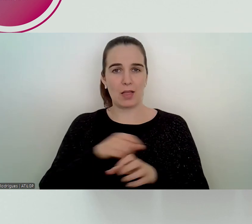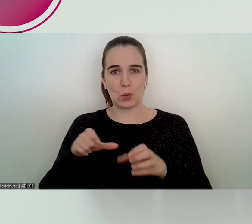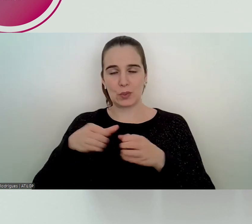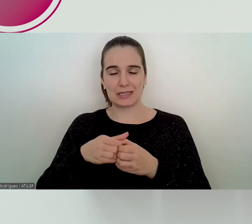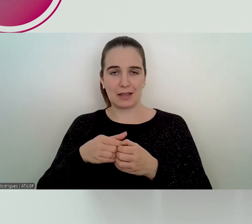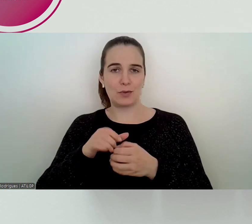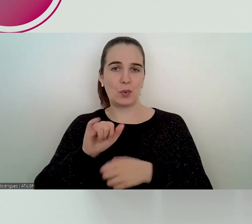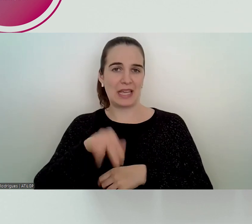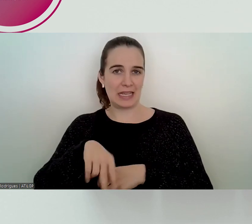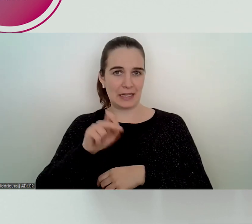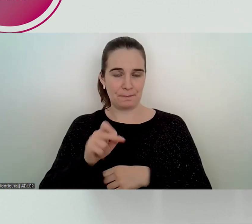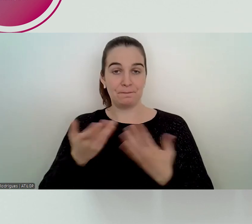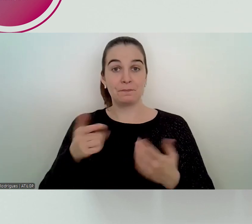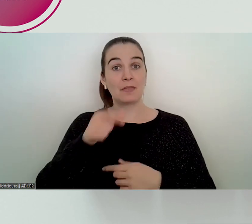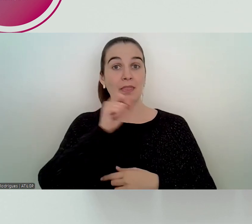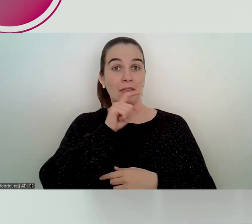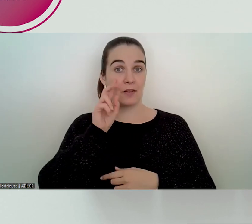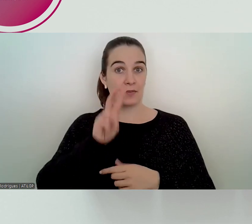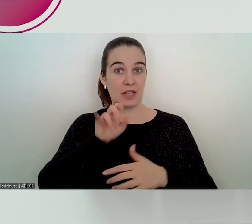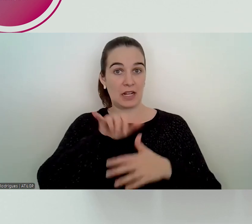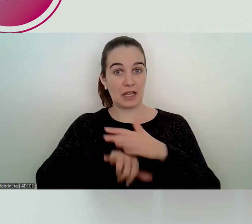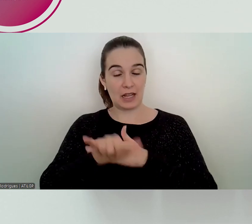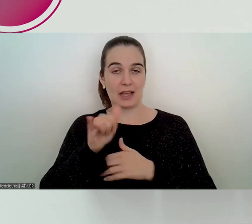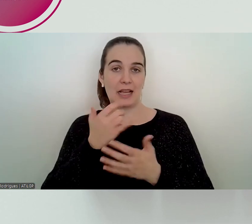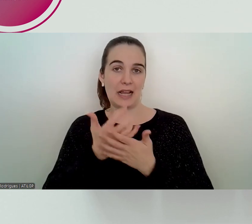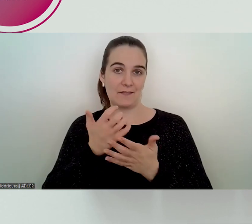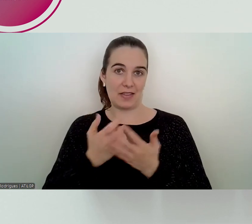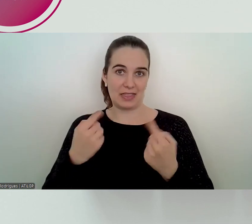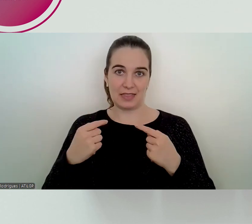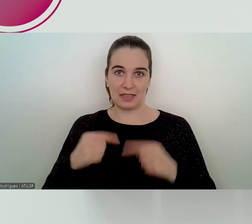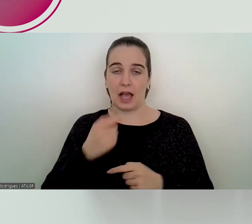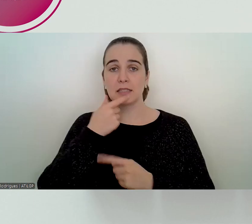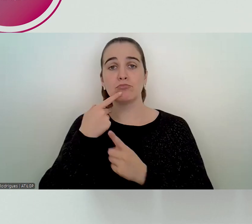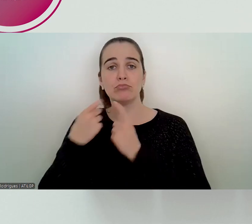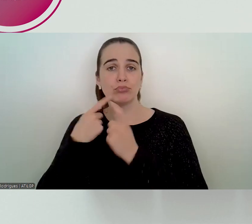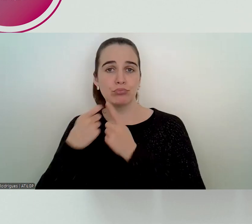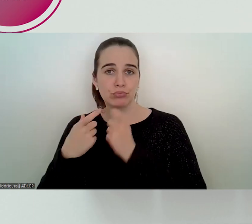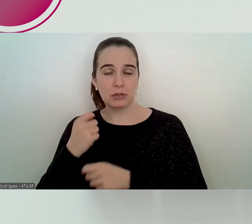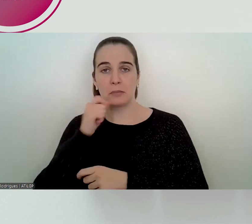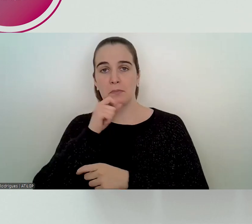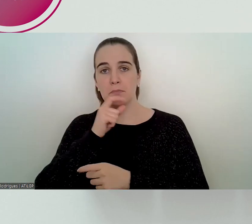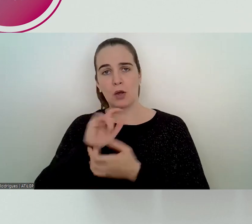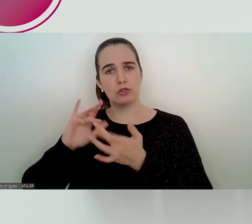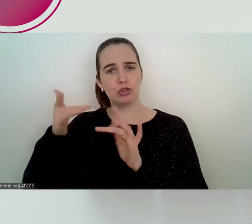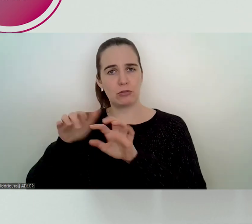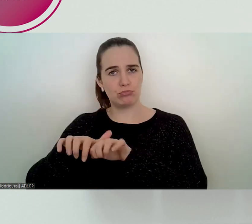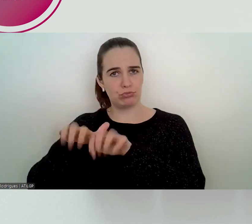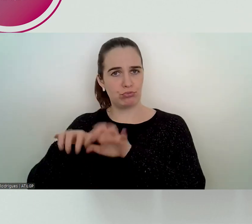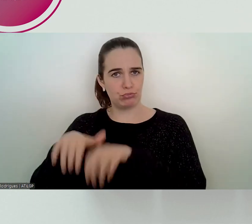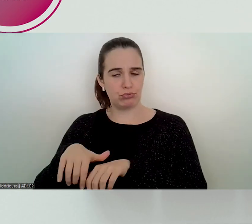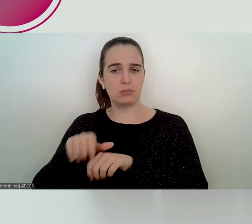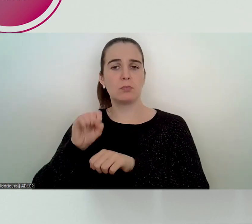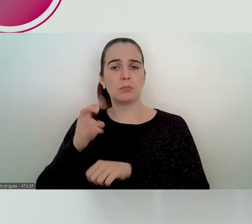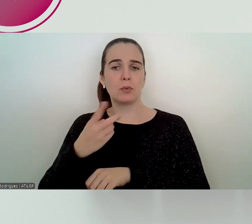e transmitida em direto através do canal de YouTube do INA. As questões que os participantes queiram colocar devem ser feitas através da ferramenta de perguntas